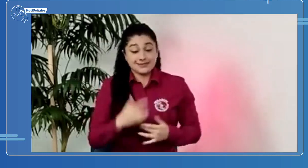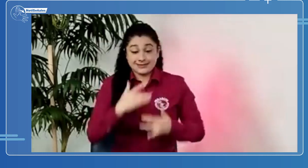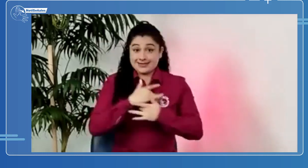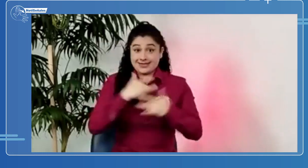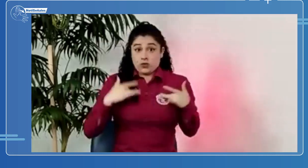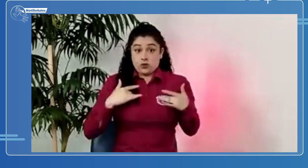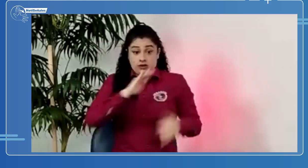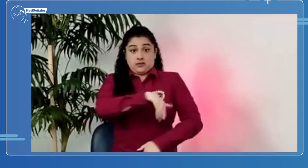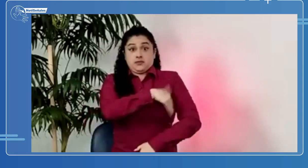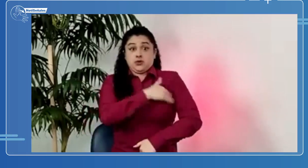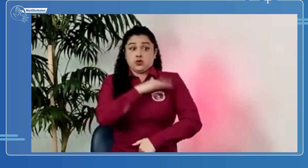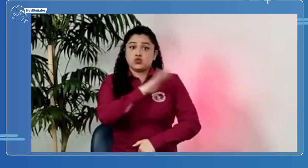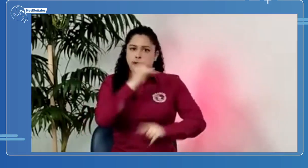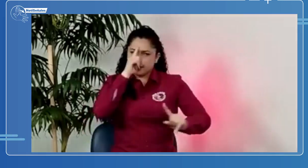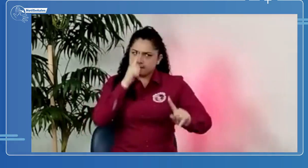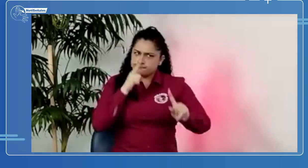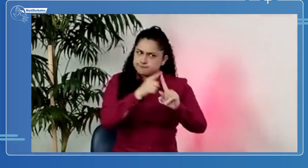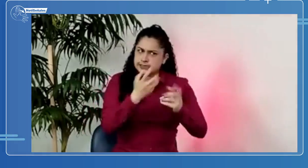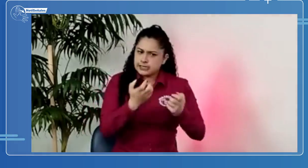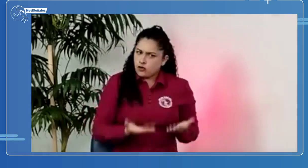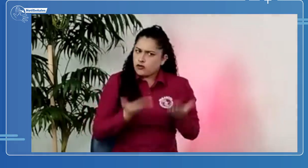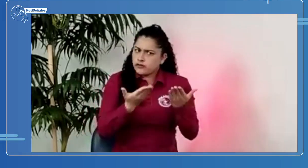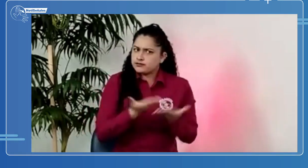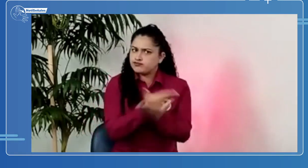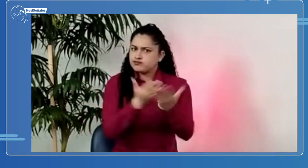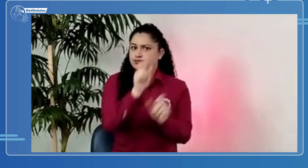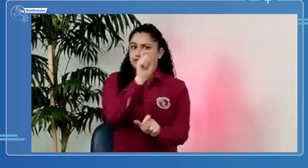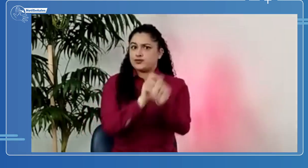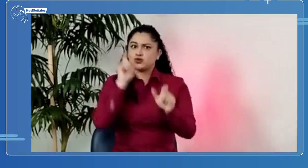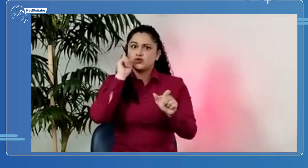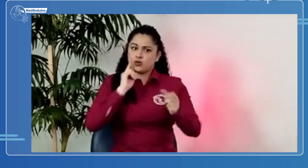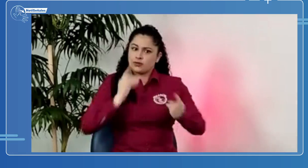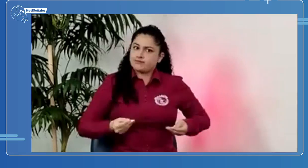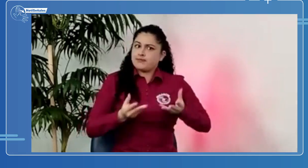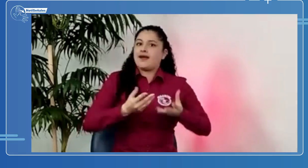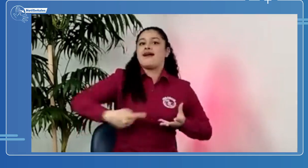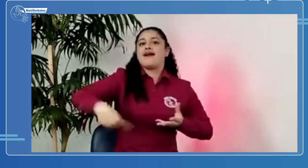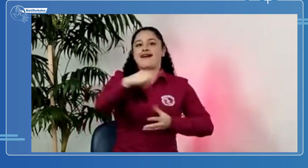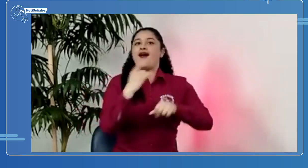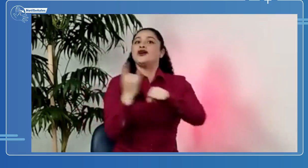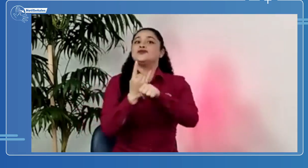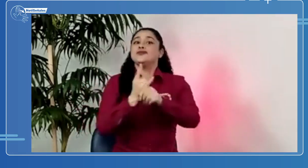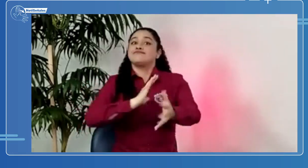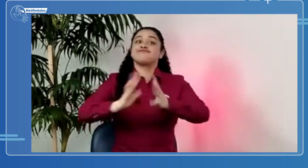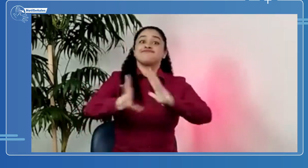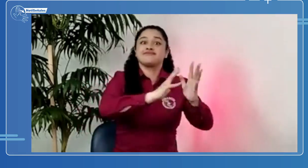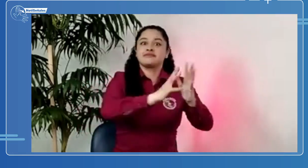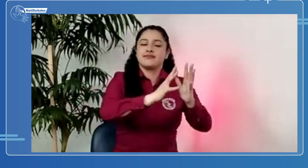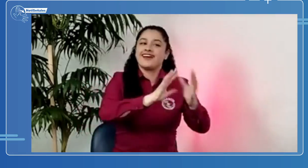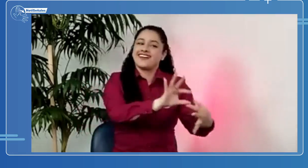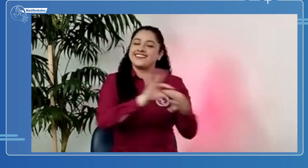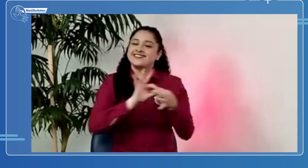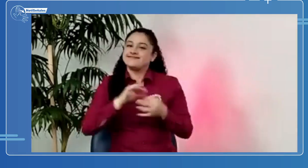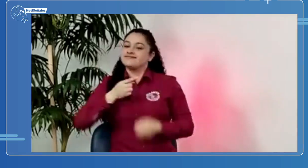Entonces, ahorita todo este ejercicio que hace Minsalud, pues para las personas sordas y el uso de esta lengua de